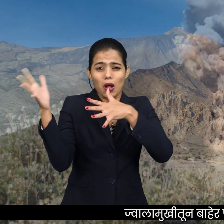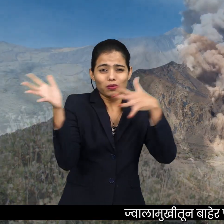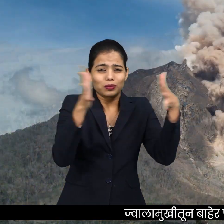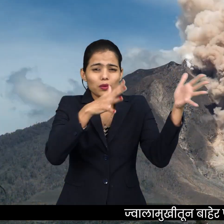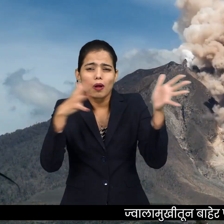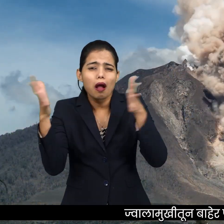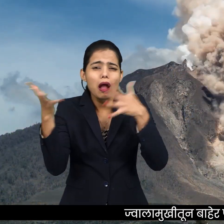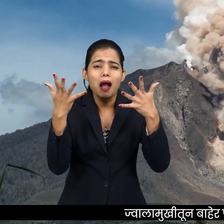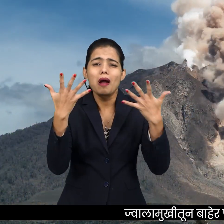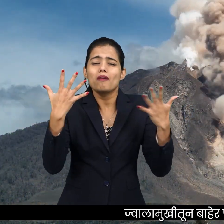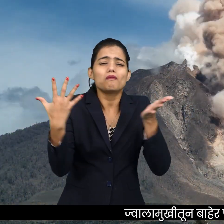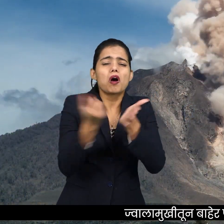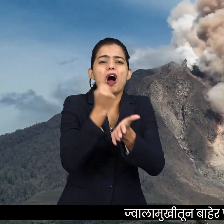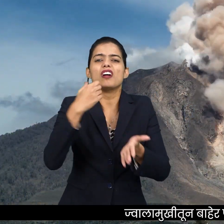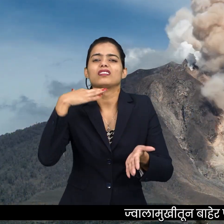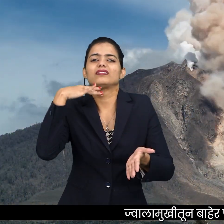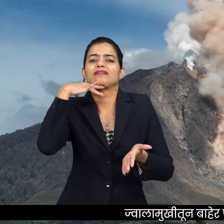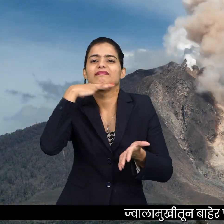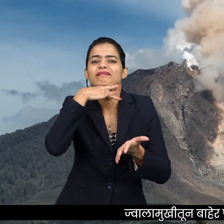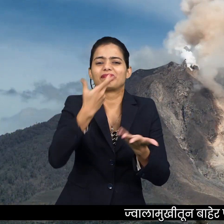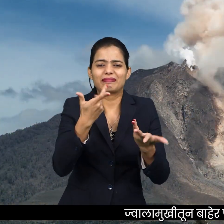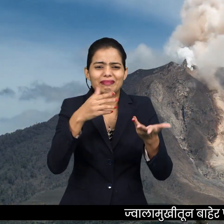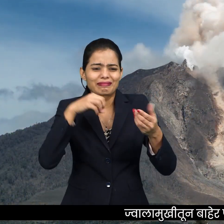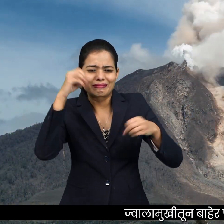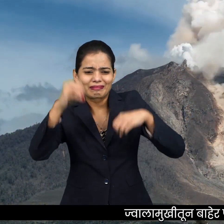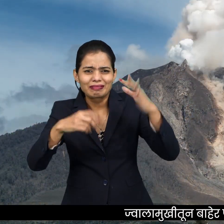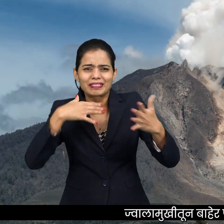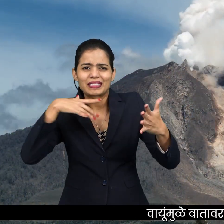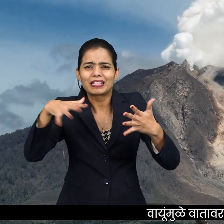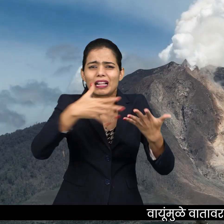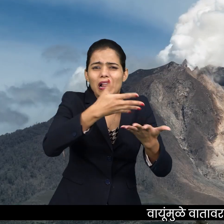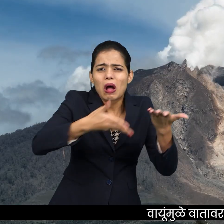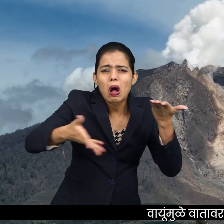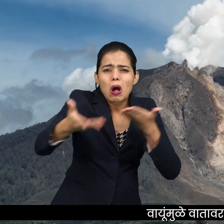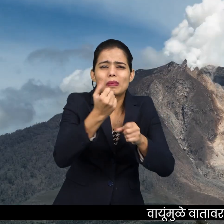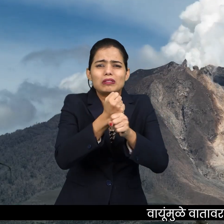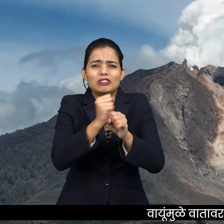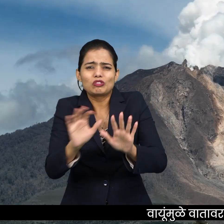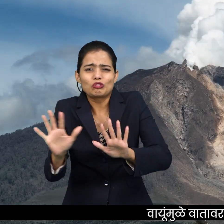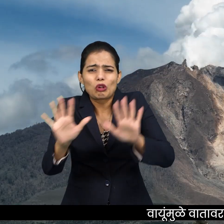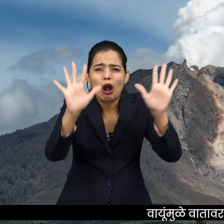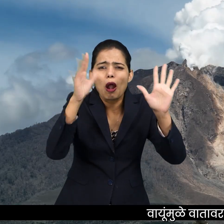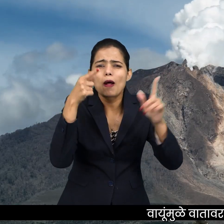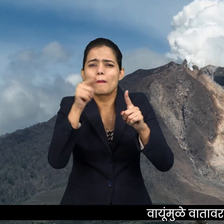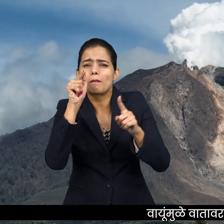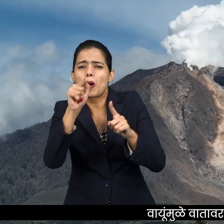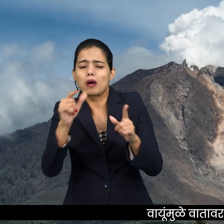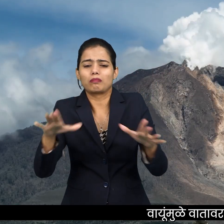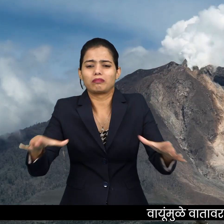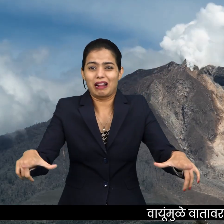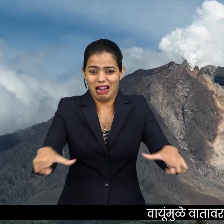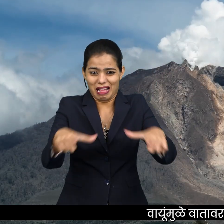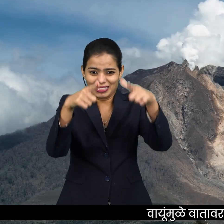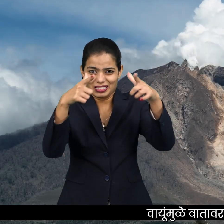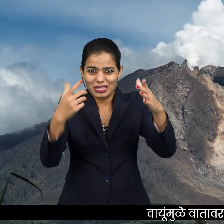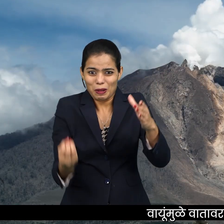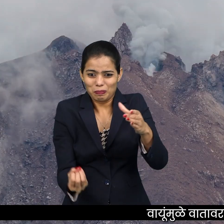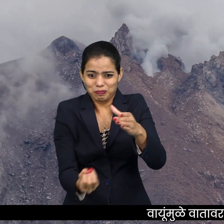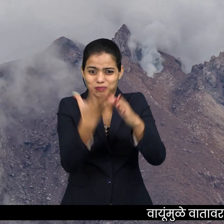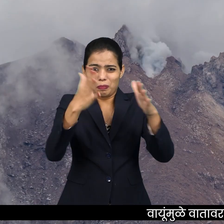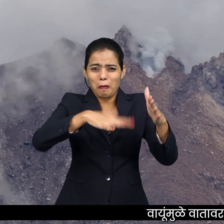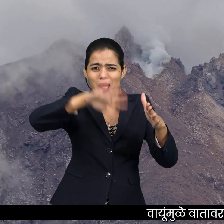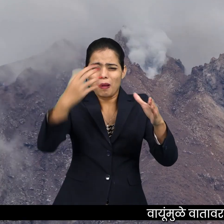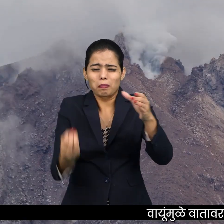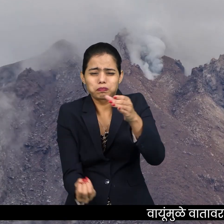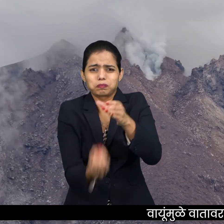दुसरा, ज्वालामुखीतून बाहेर पडणाऱ्या राख आणि वायूमुळे वातावरण प्रदूषित होते.